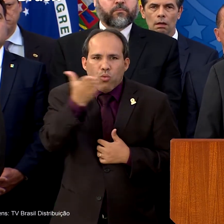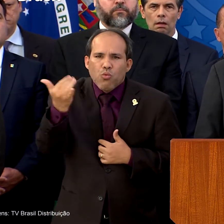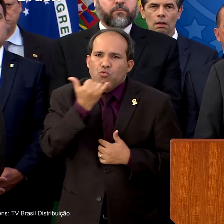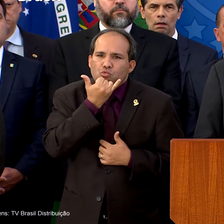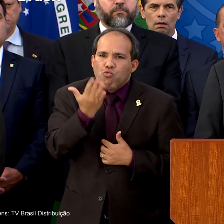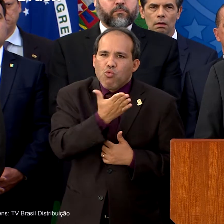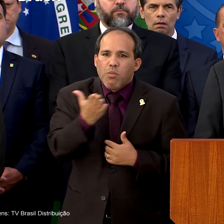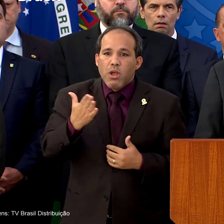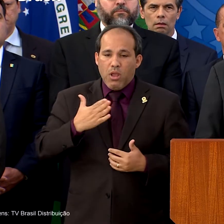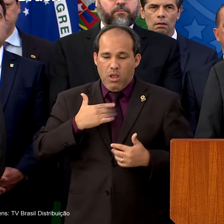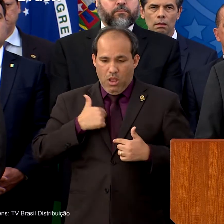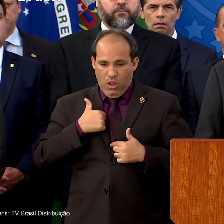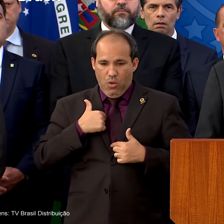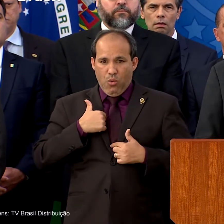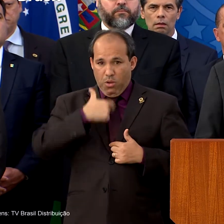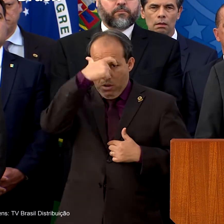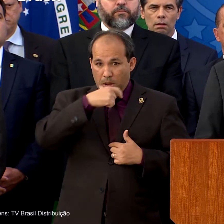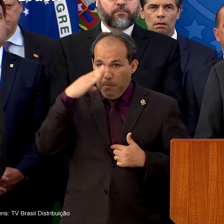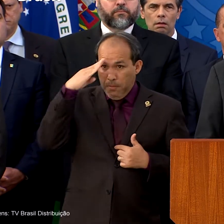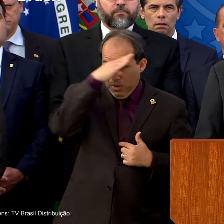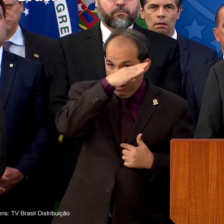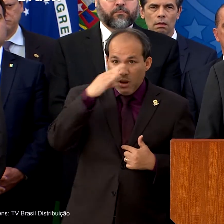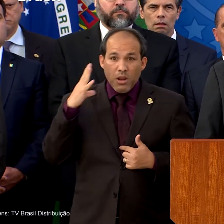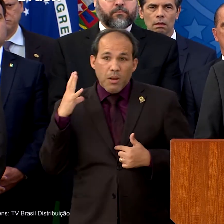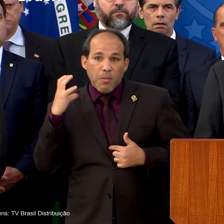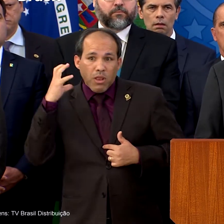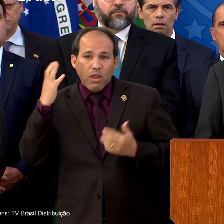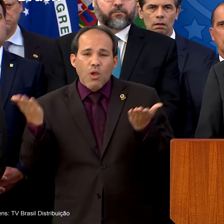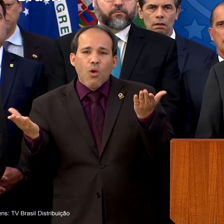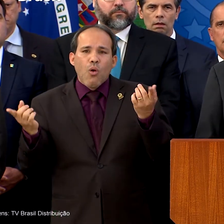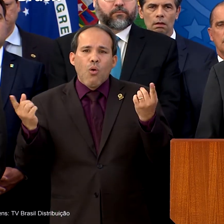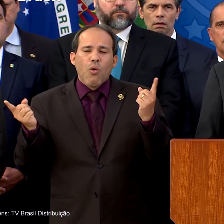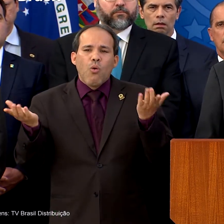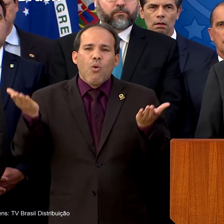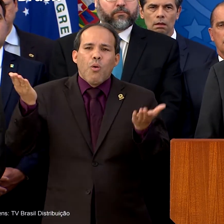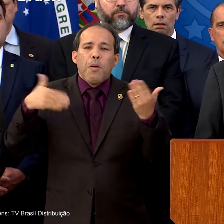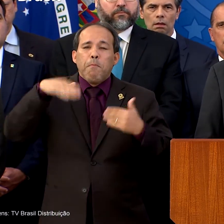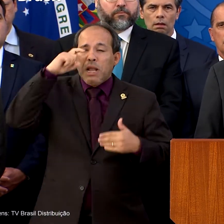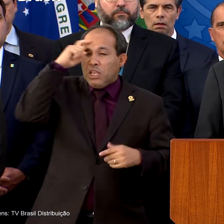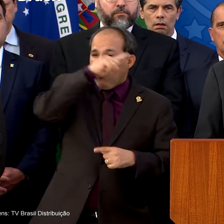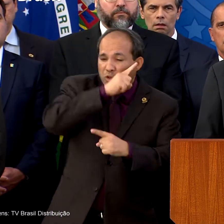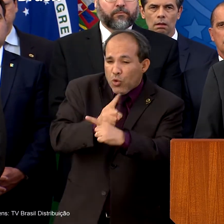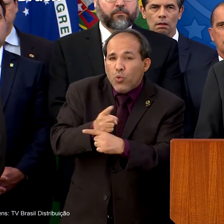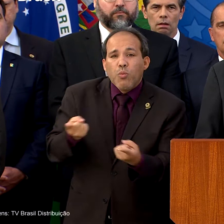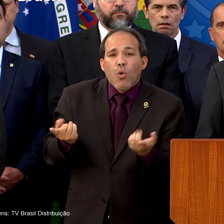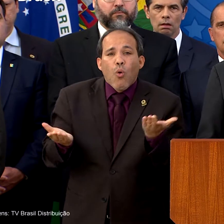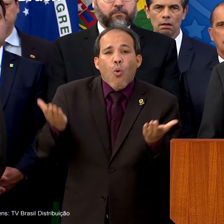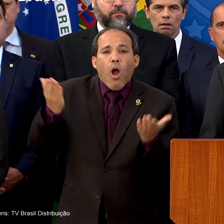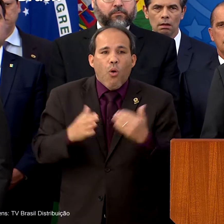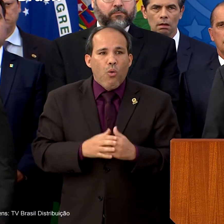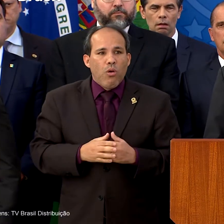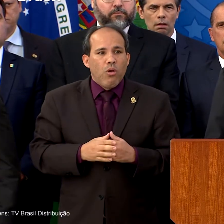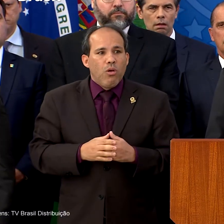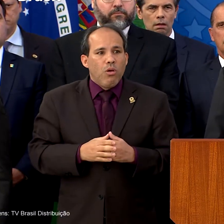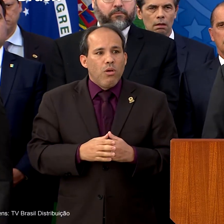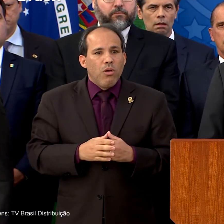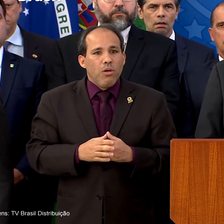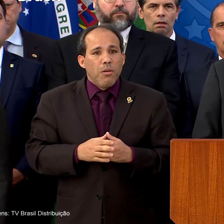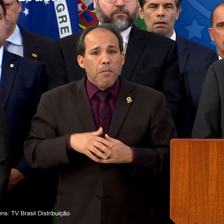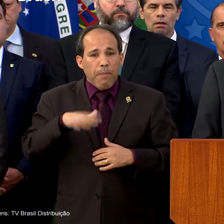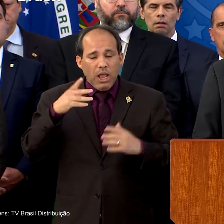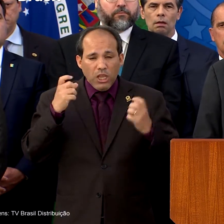entre meu caso da mariele o meu tá muito menos difícil de solucionar afinal de contas o autor foi preso em flagrante